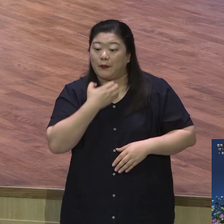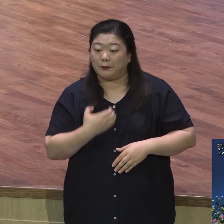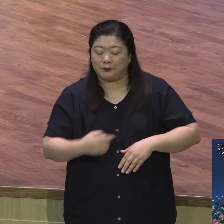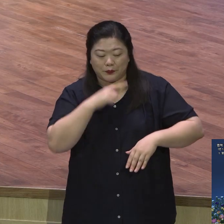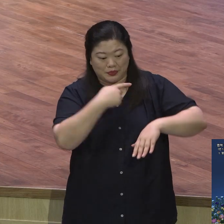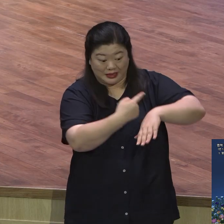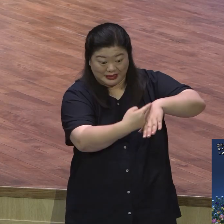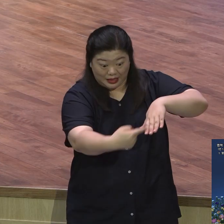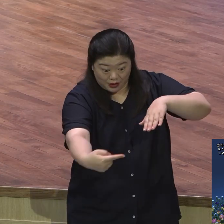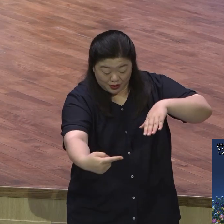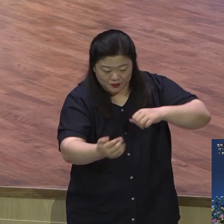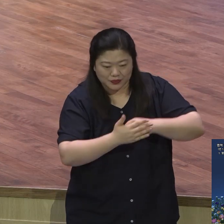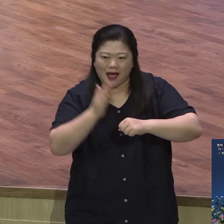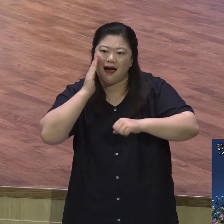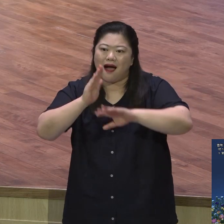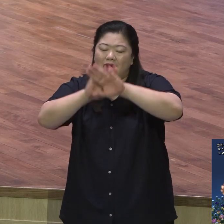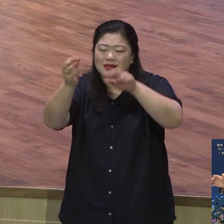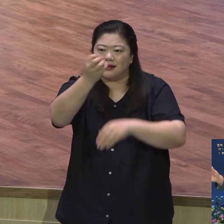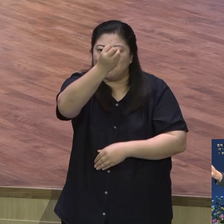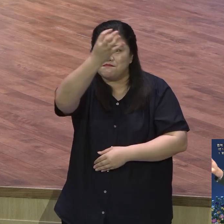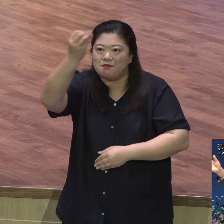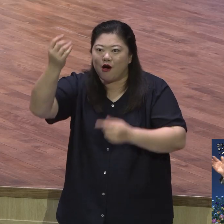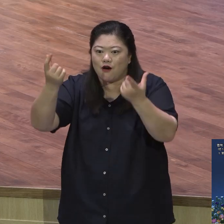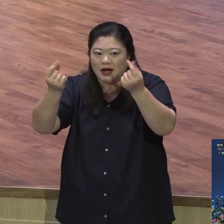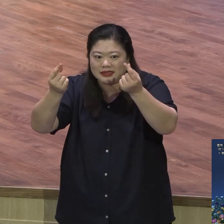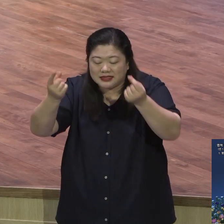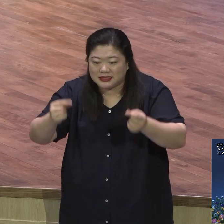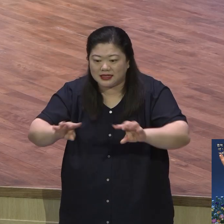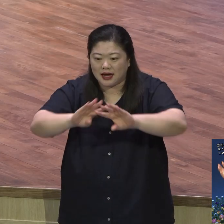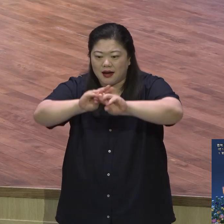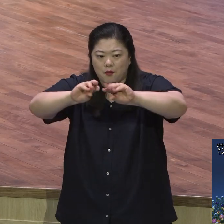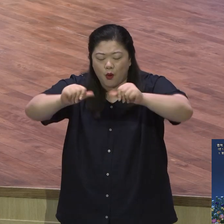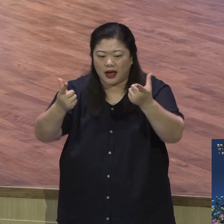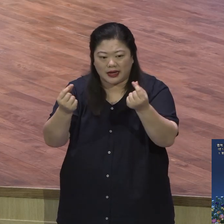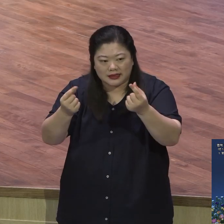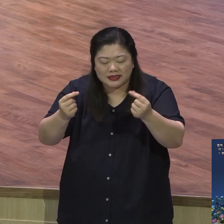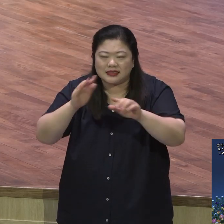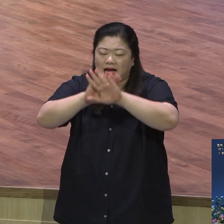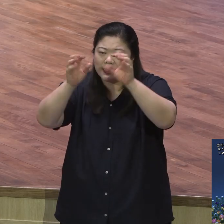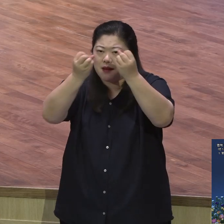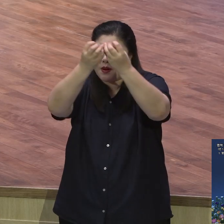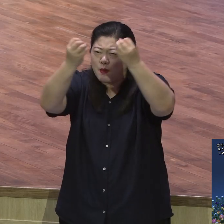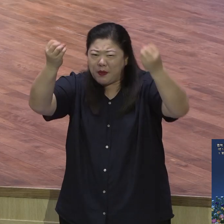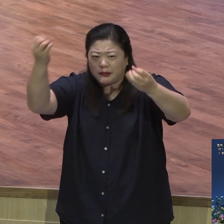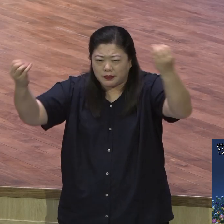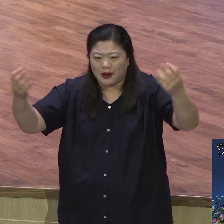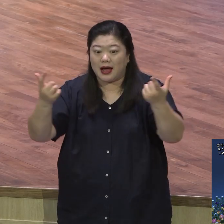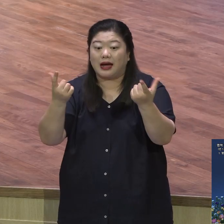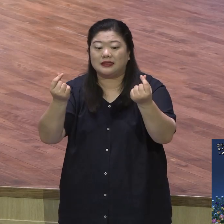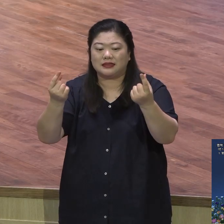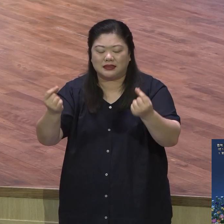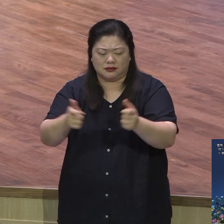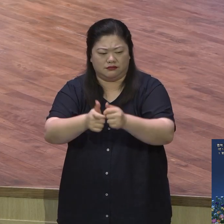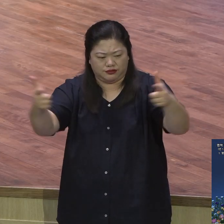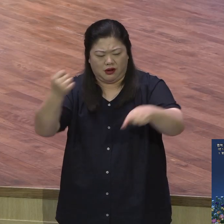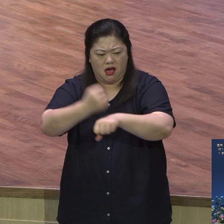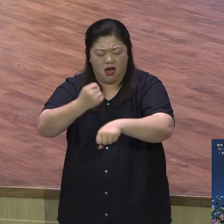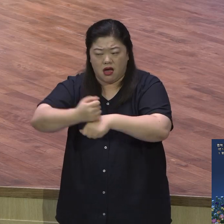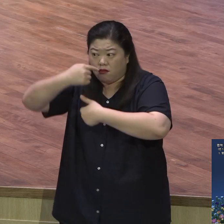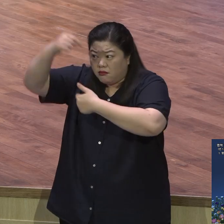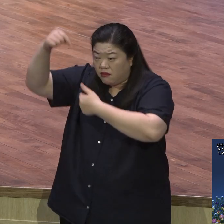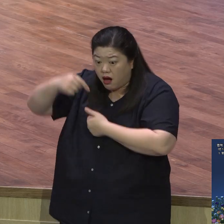그때 이 200만 명이 어마어마합니다. 모래알같이, 하늘의 별같이 그렇게 많았단 말입니다. 하나님께서 모세를